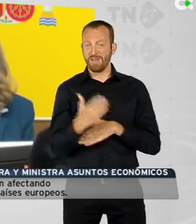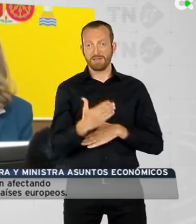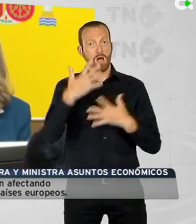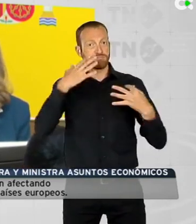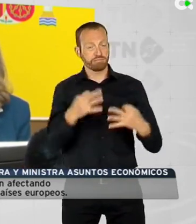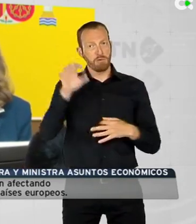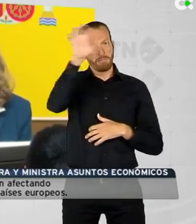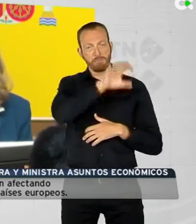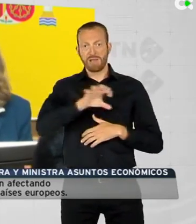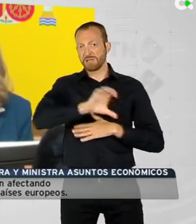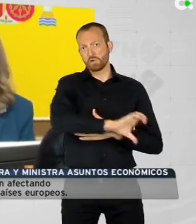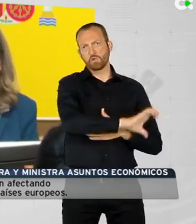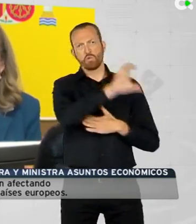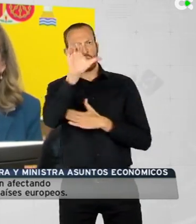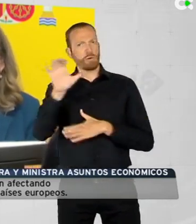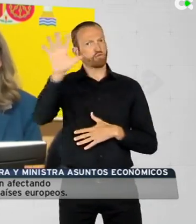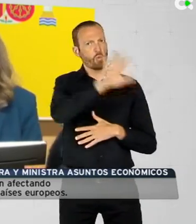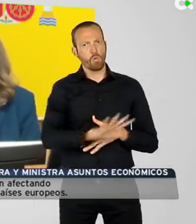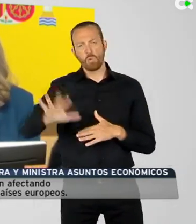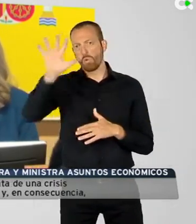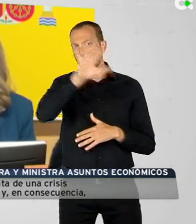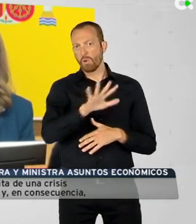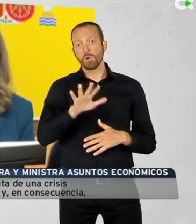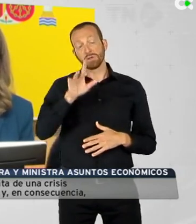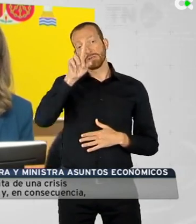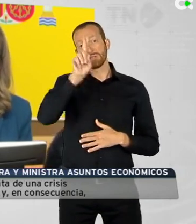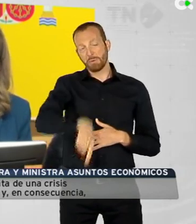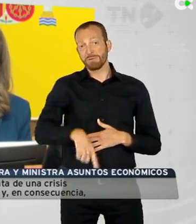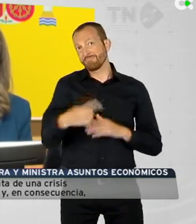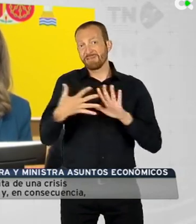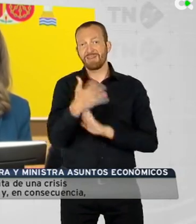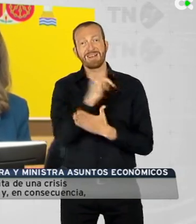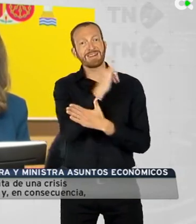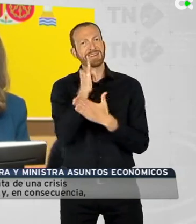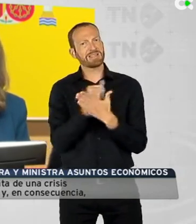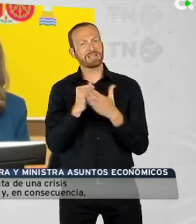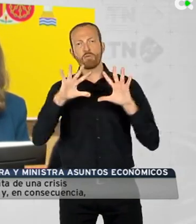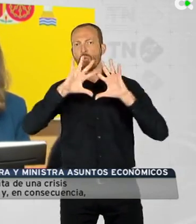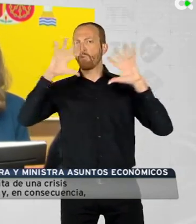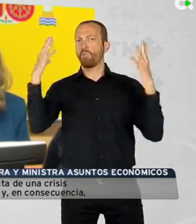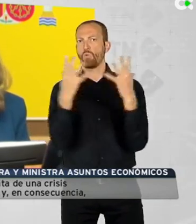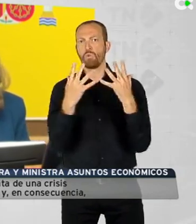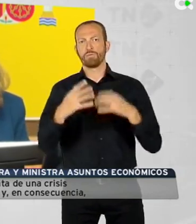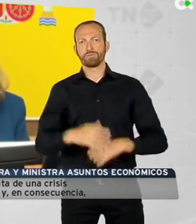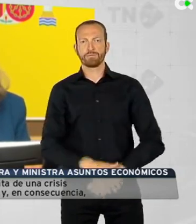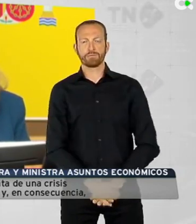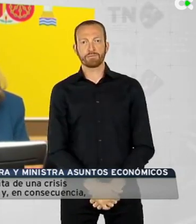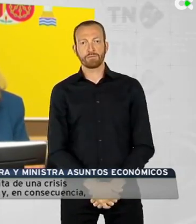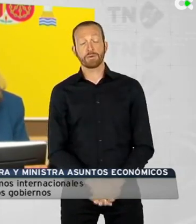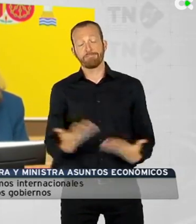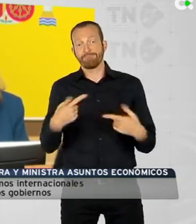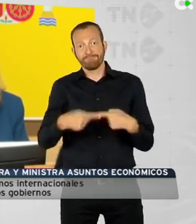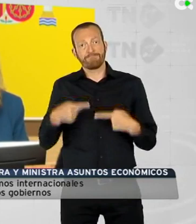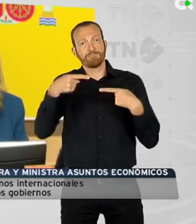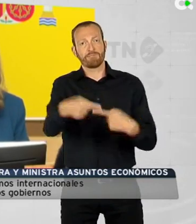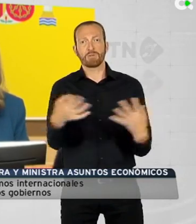los países económicos, a todos los países europeos. Incluso se trata de una crisis de alcance global. Y, en